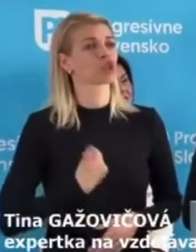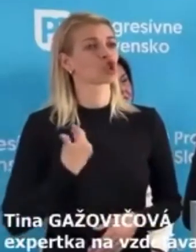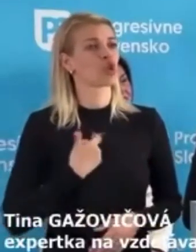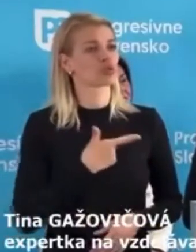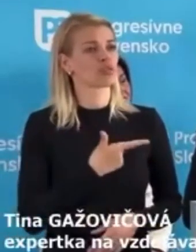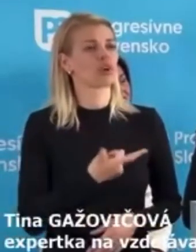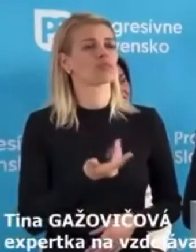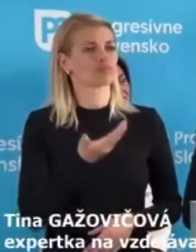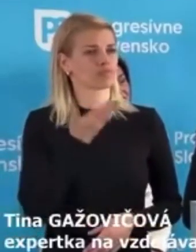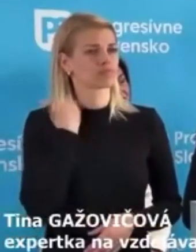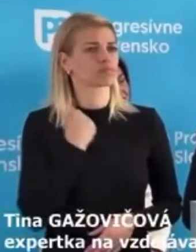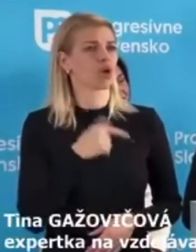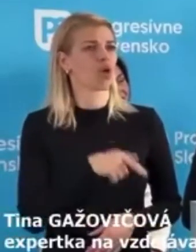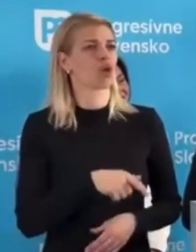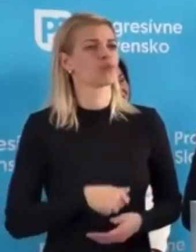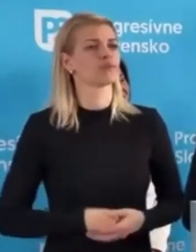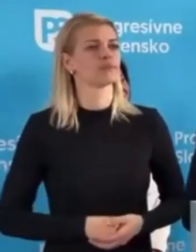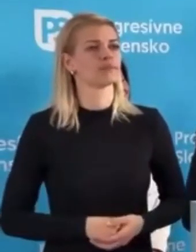školstvo bolo